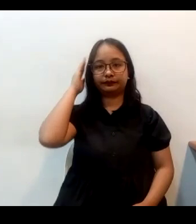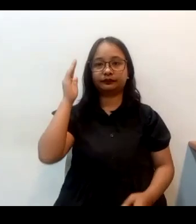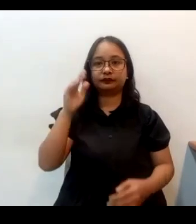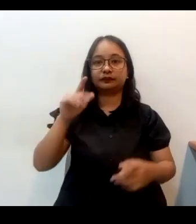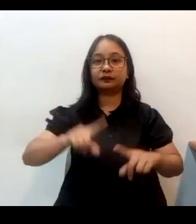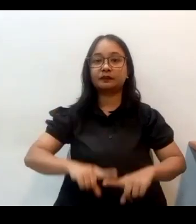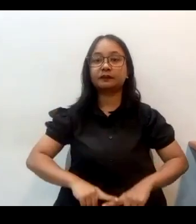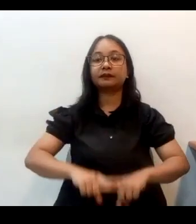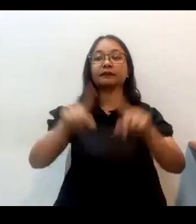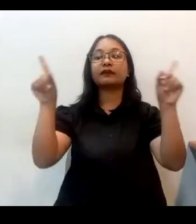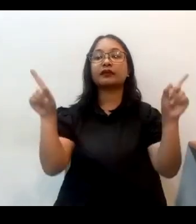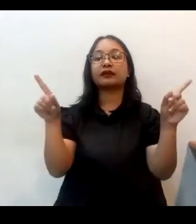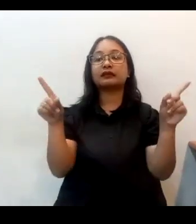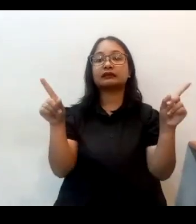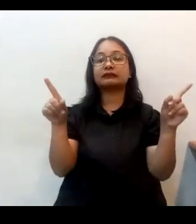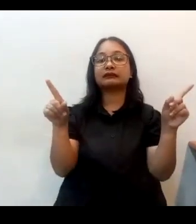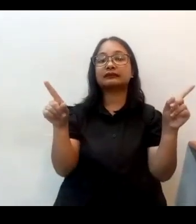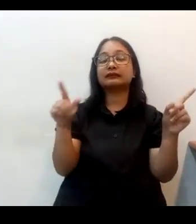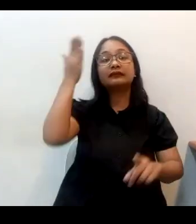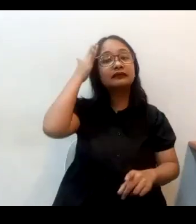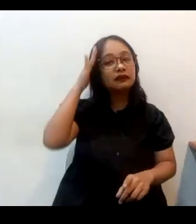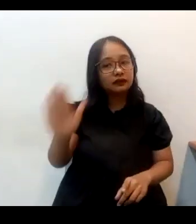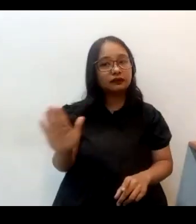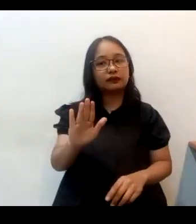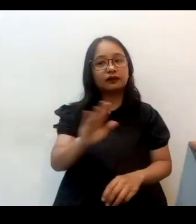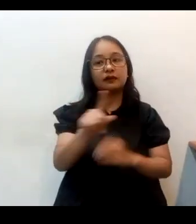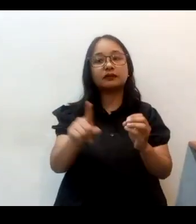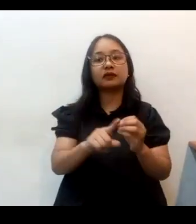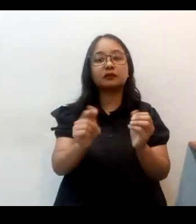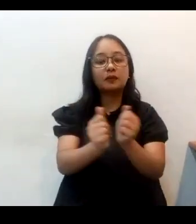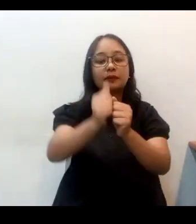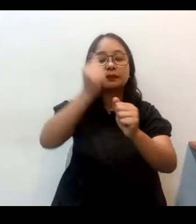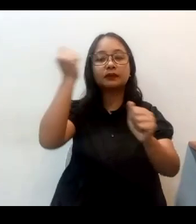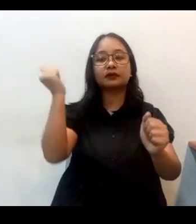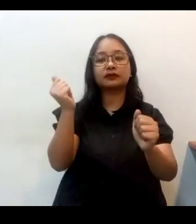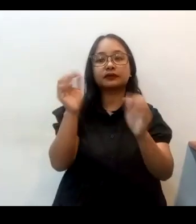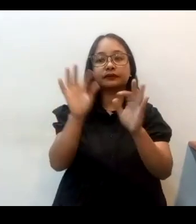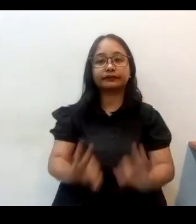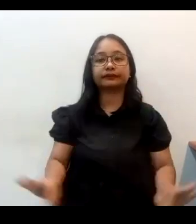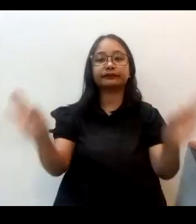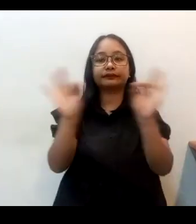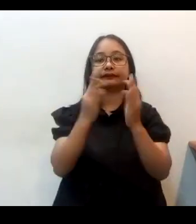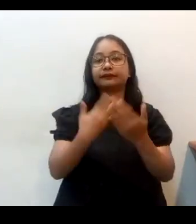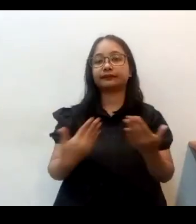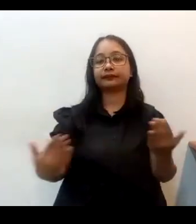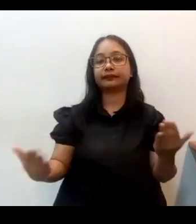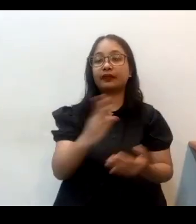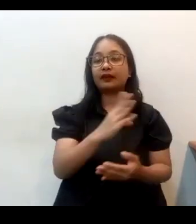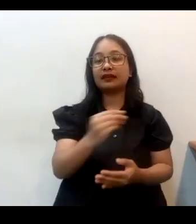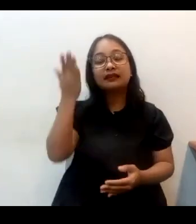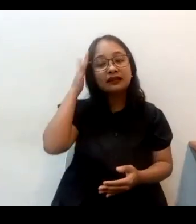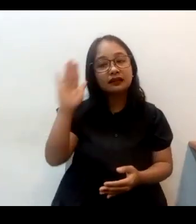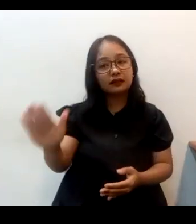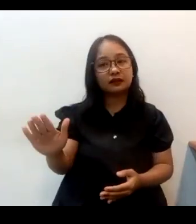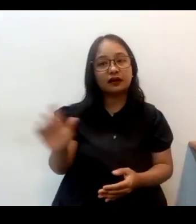the most important thing. Ngunit hindi po nila alam yung mas mahalagang bagay. They didn't know who Jesus is and what Jesus